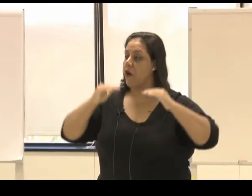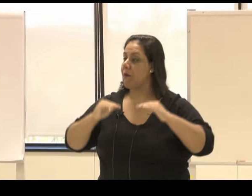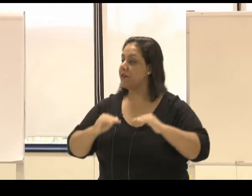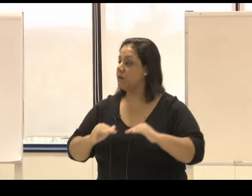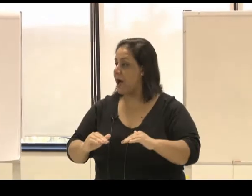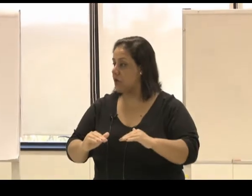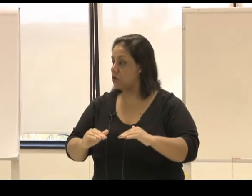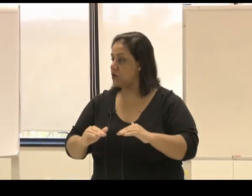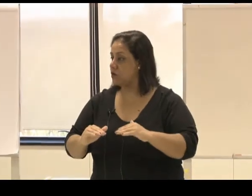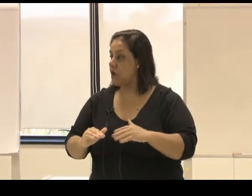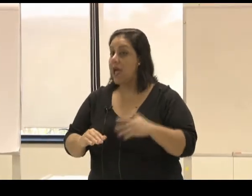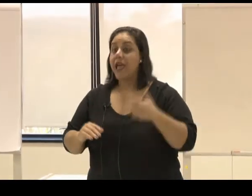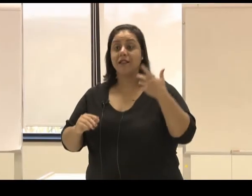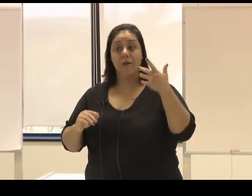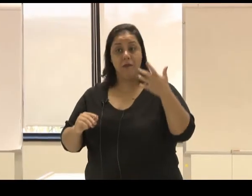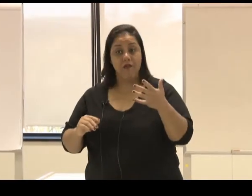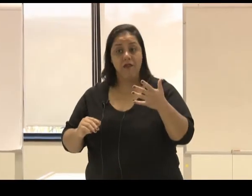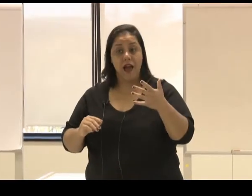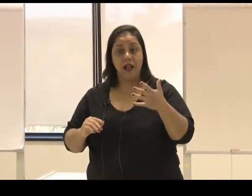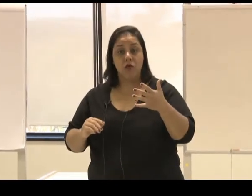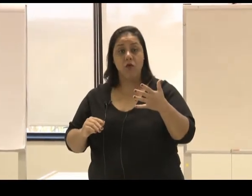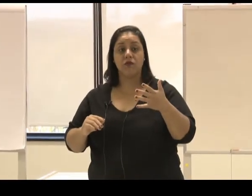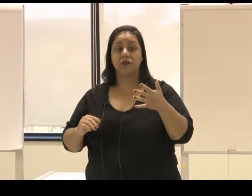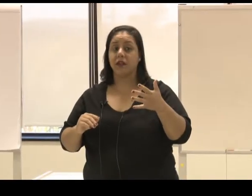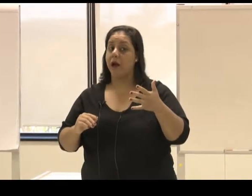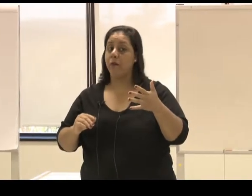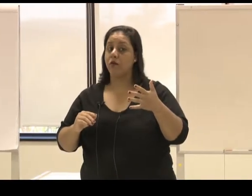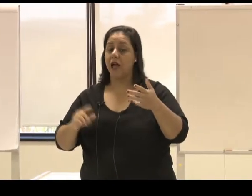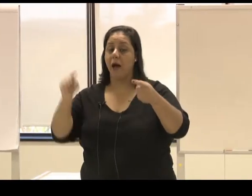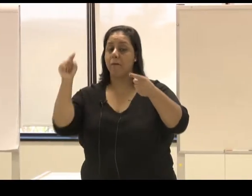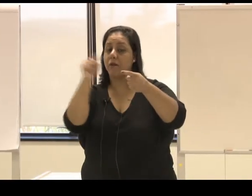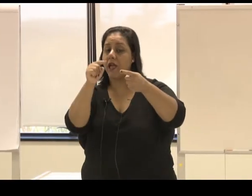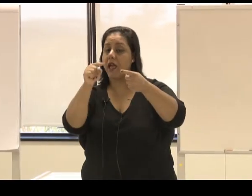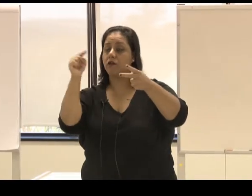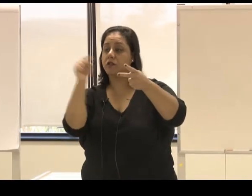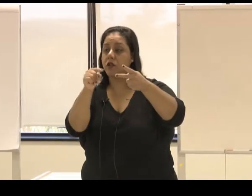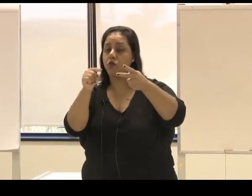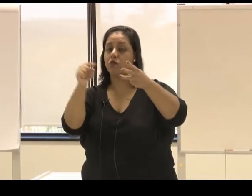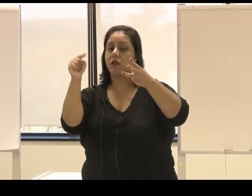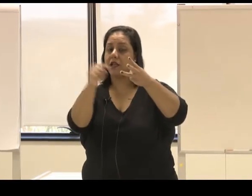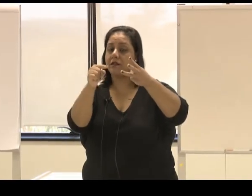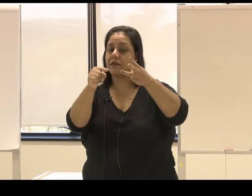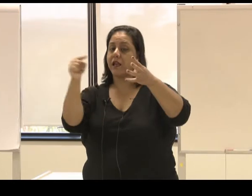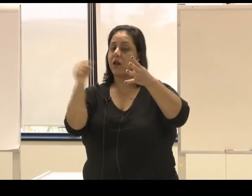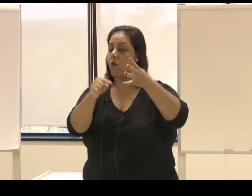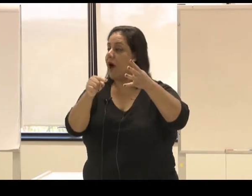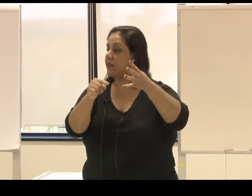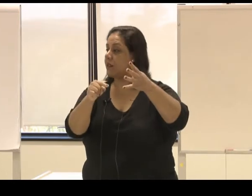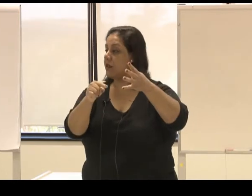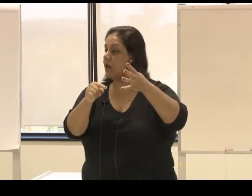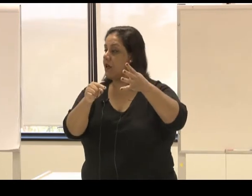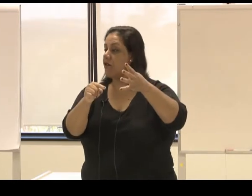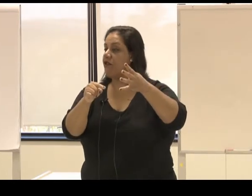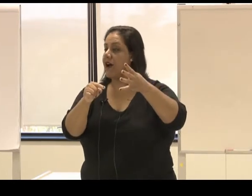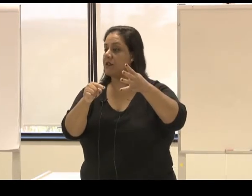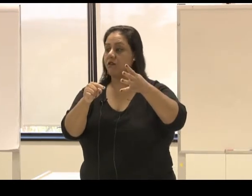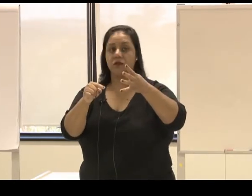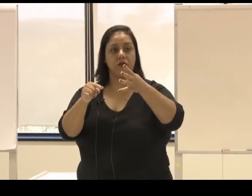mais baixo. Também vale quando você quer apontar primeiro, segunda, terceira, quarta fase que você vai